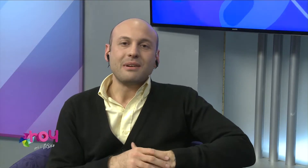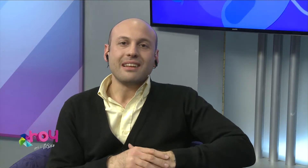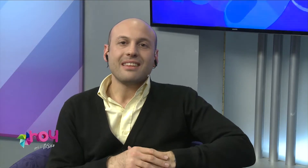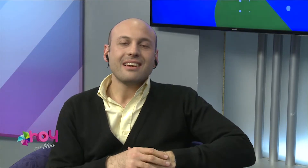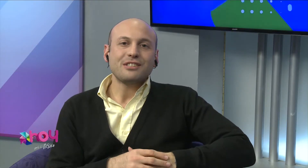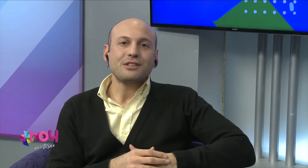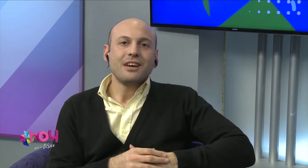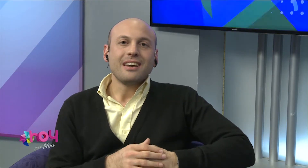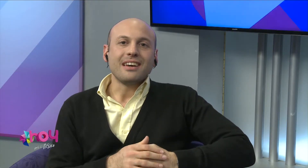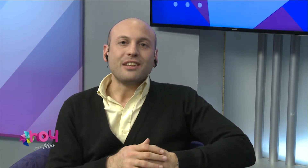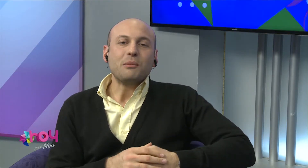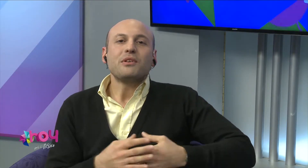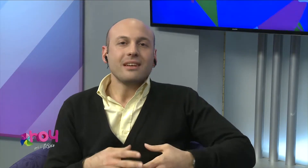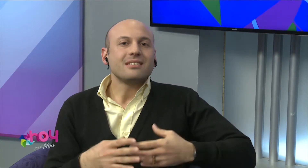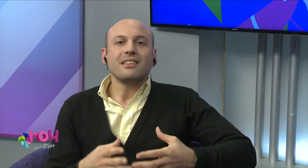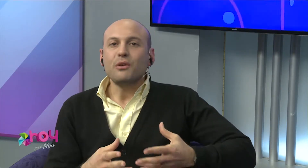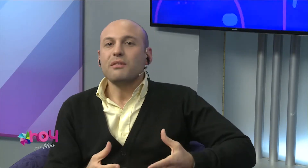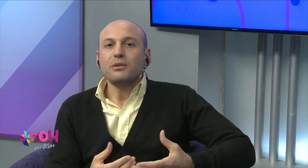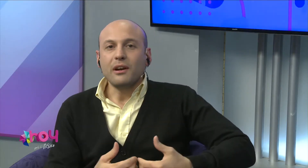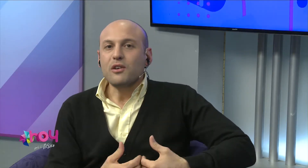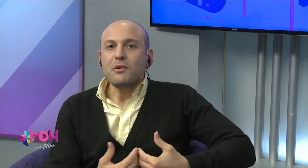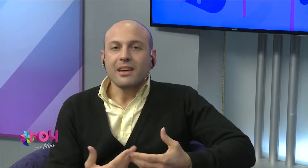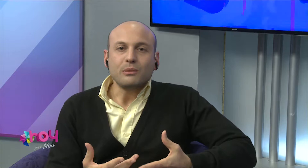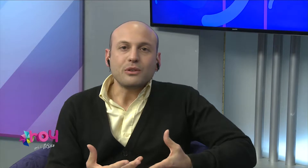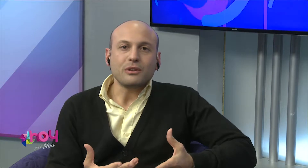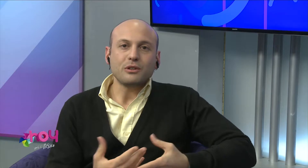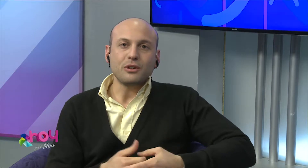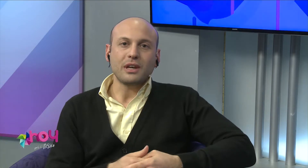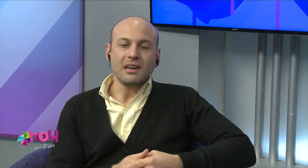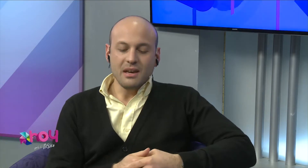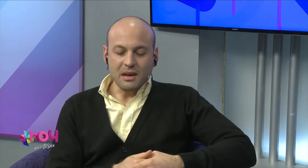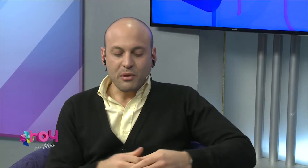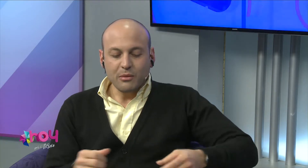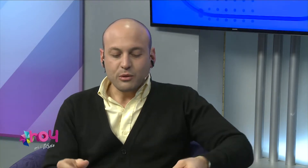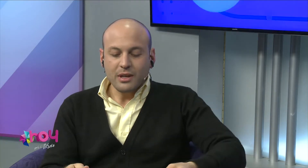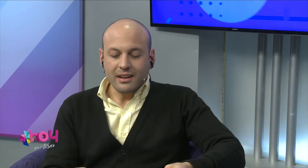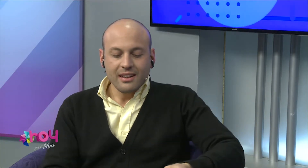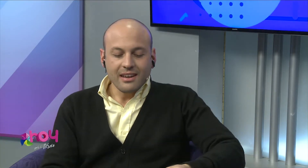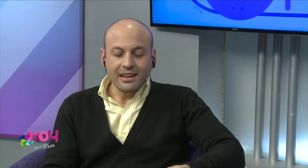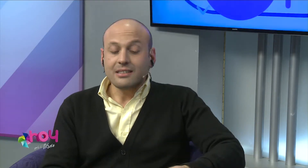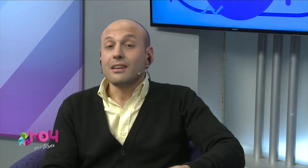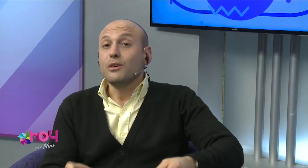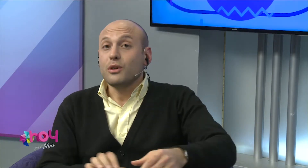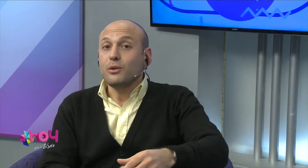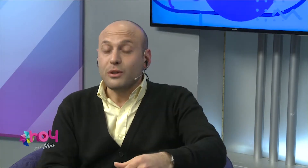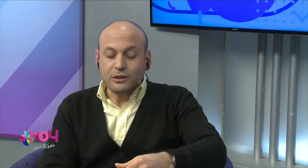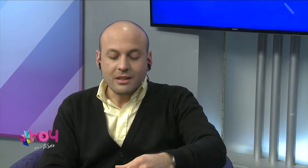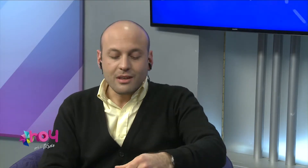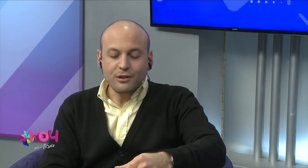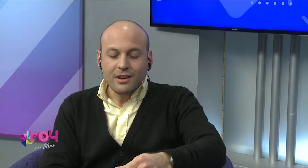particularidad de ellos, no podían sentirlo y disfrutarlo como cada uno de nosotros, que podemos usar, gracias a Dios, todos nuestros sentidos. En